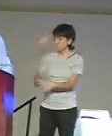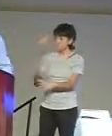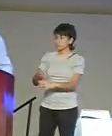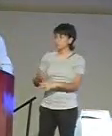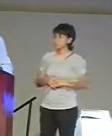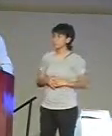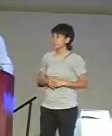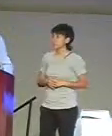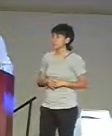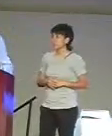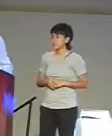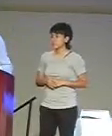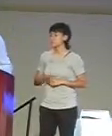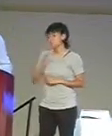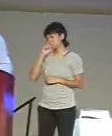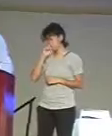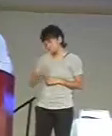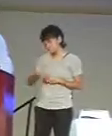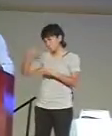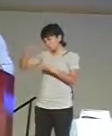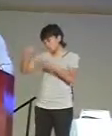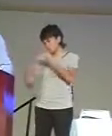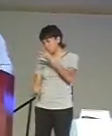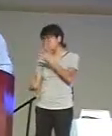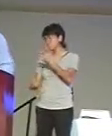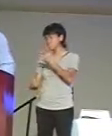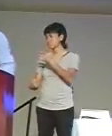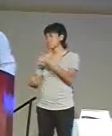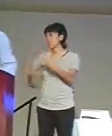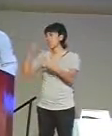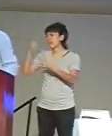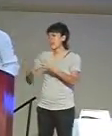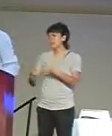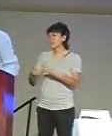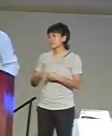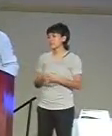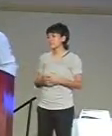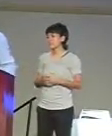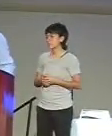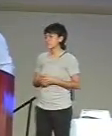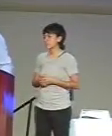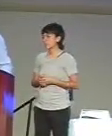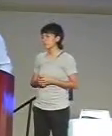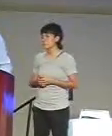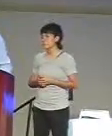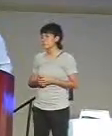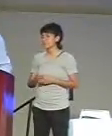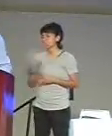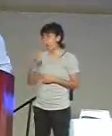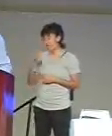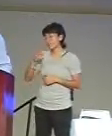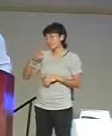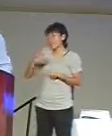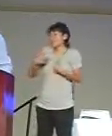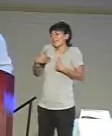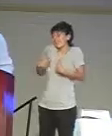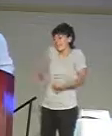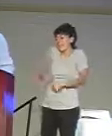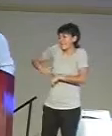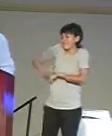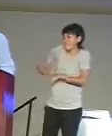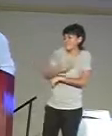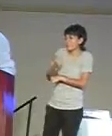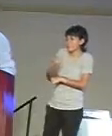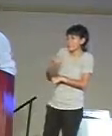que explican esta falta de descenso de la mortalidad neonatal. Aquí